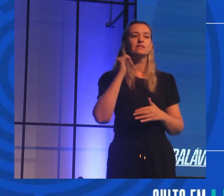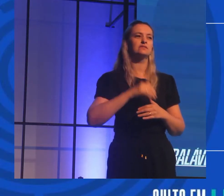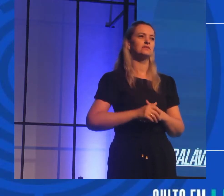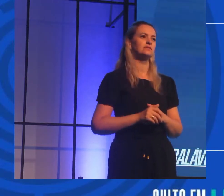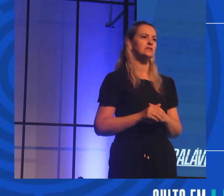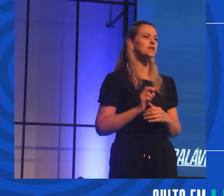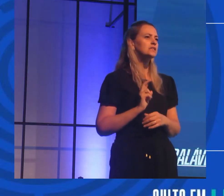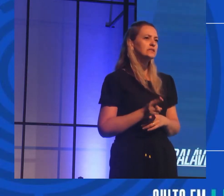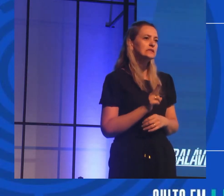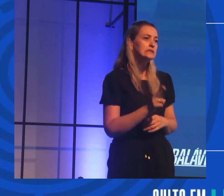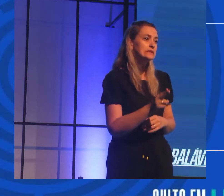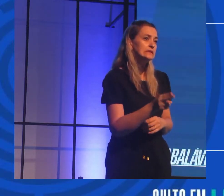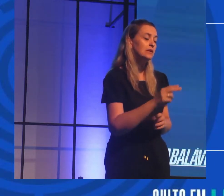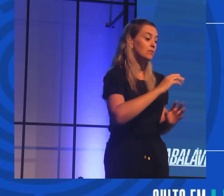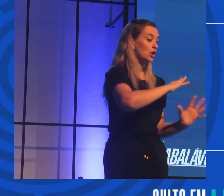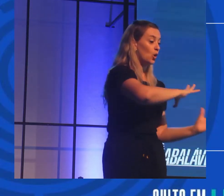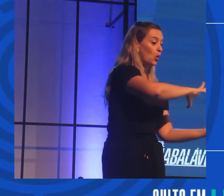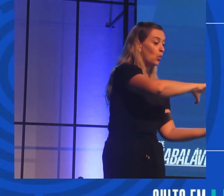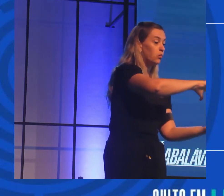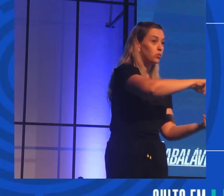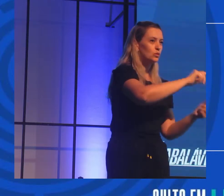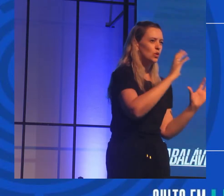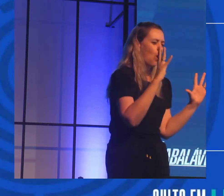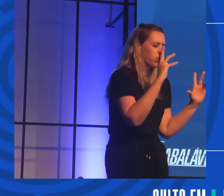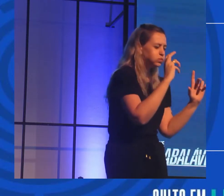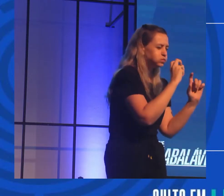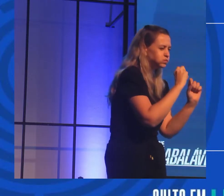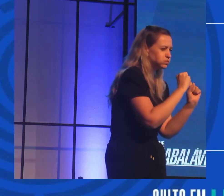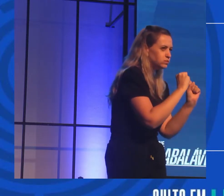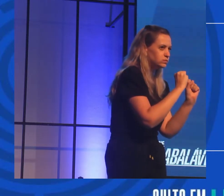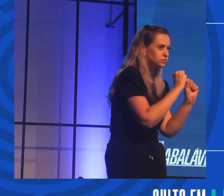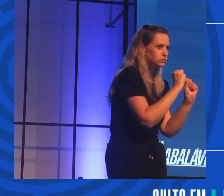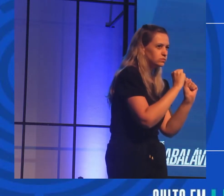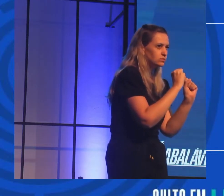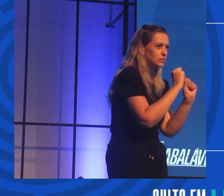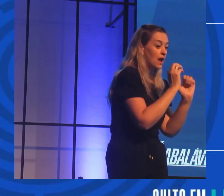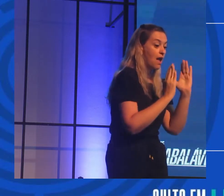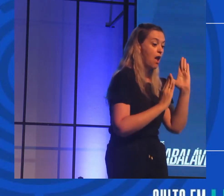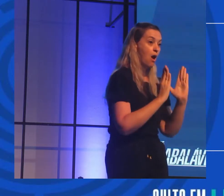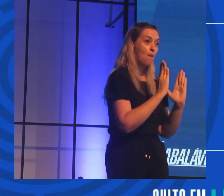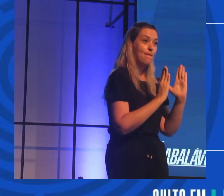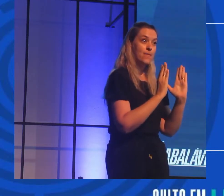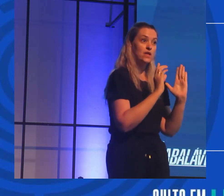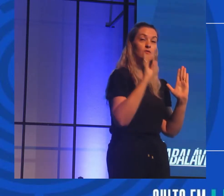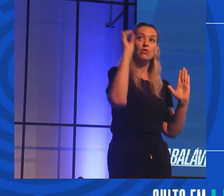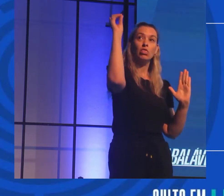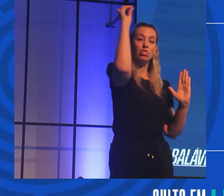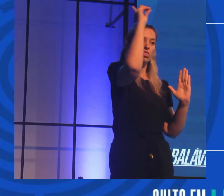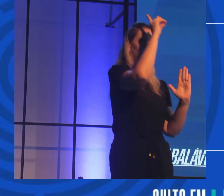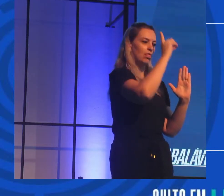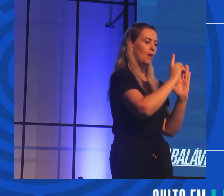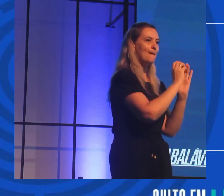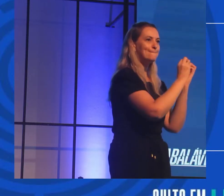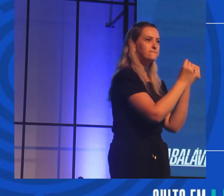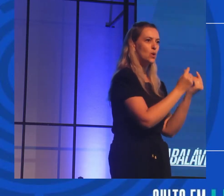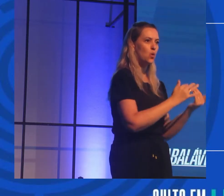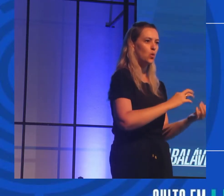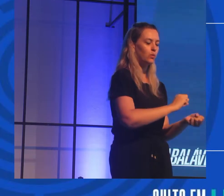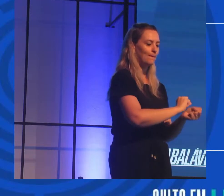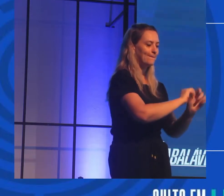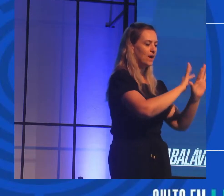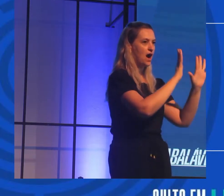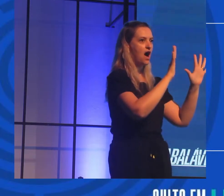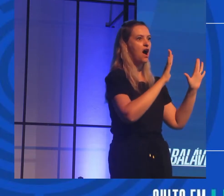que o mundo fica mais escuro, é hora da luz de Cristo brilhar mais forte. Disse semana passada ou